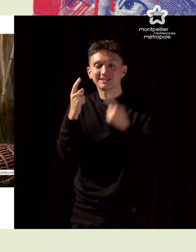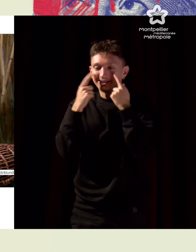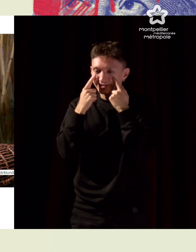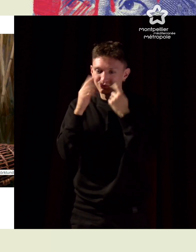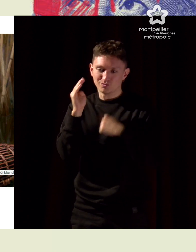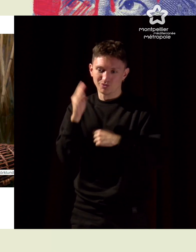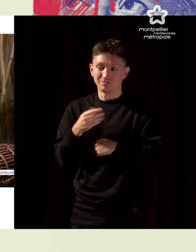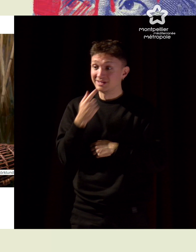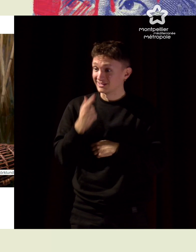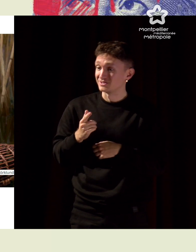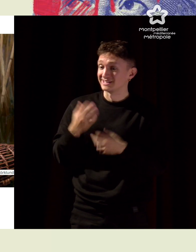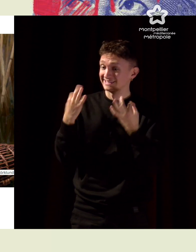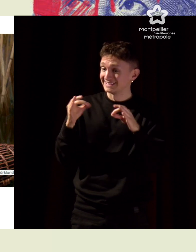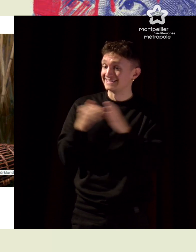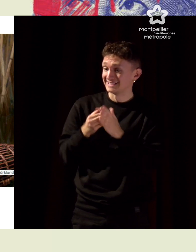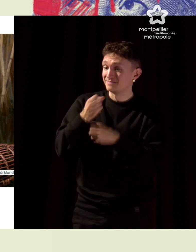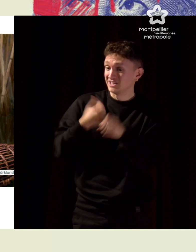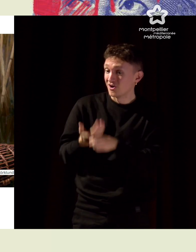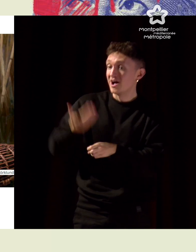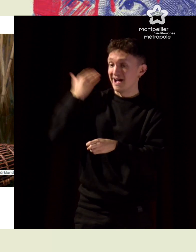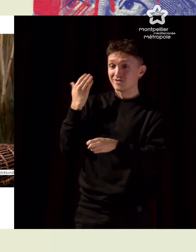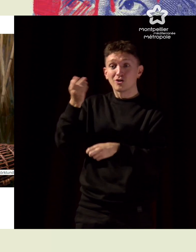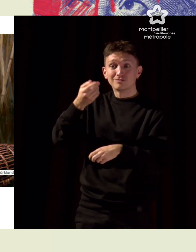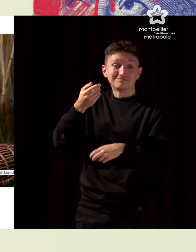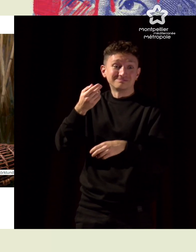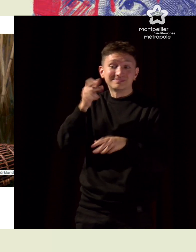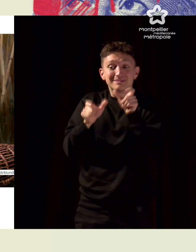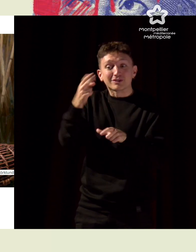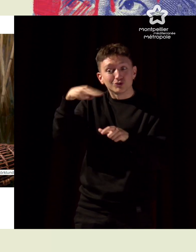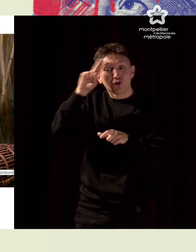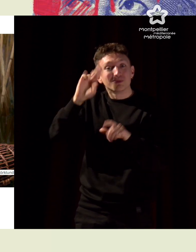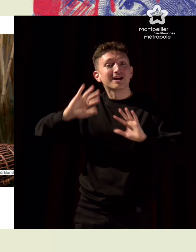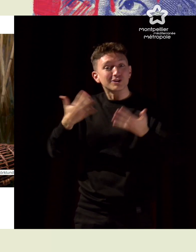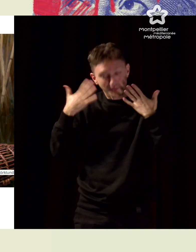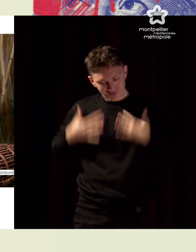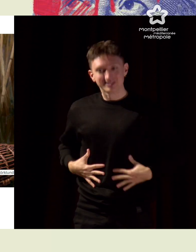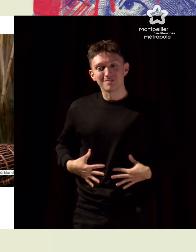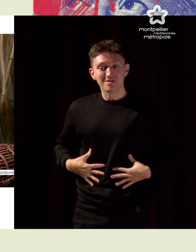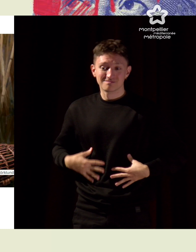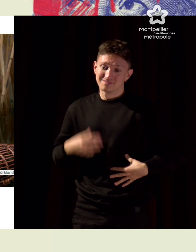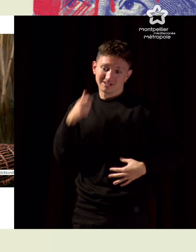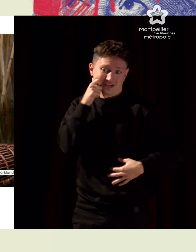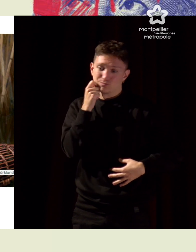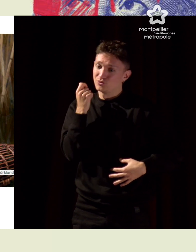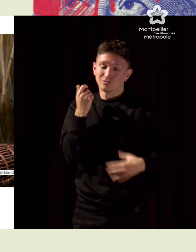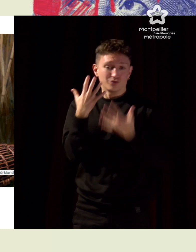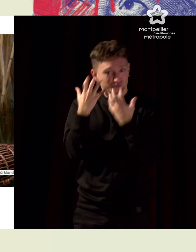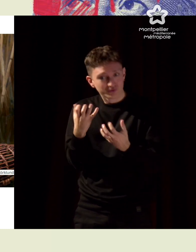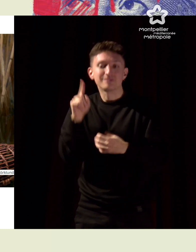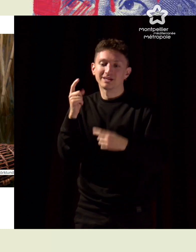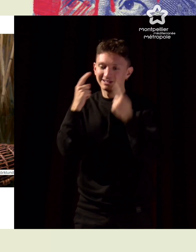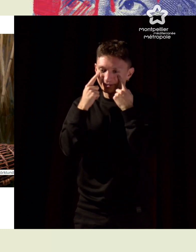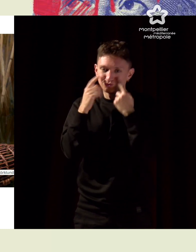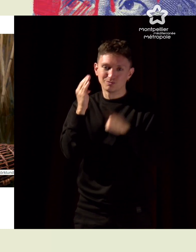couleur de peau foncée. En plus, en Europe du Nord, il y avait une mutation très fréquente sur une couleur des yeux bleus. Donc la plupart